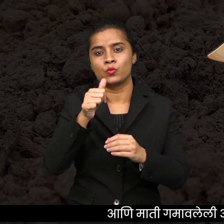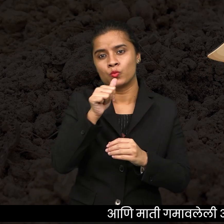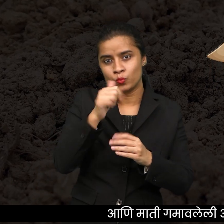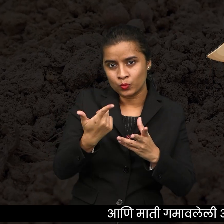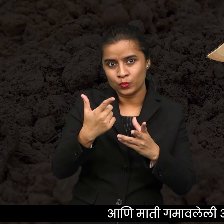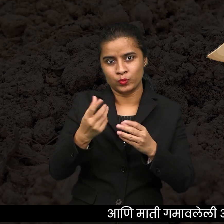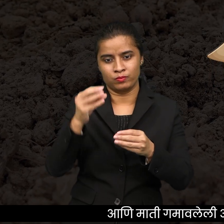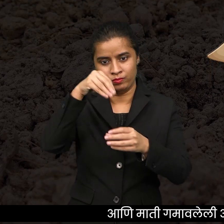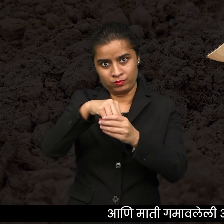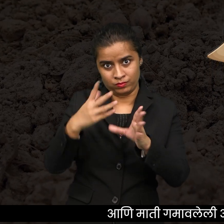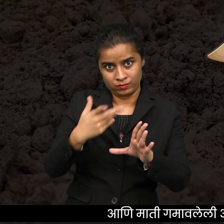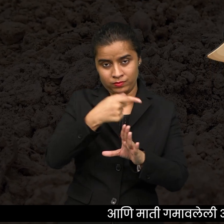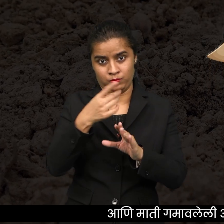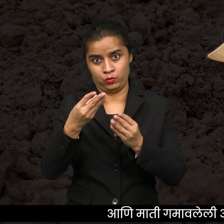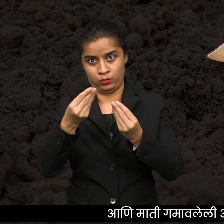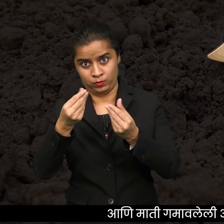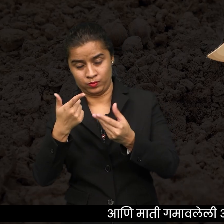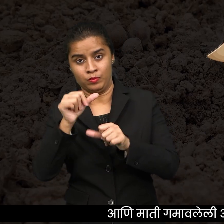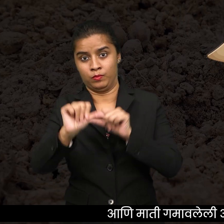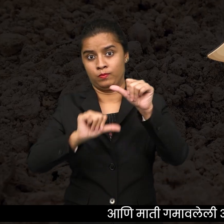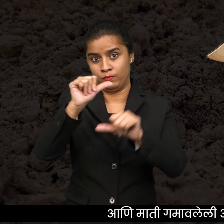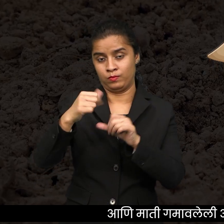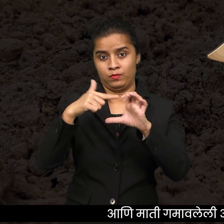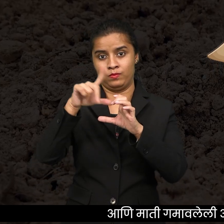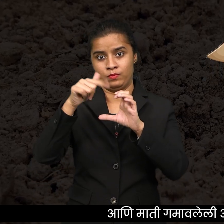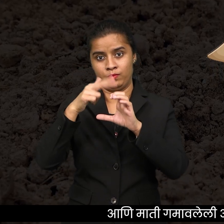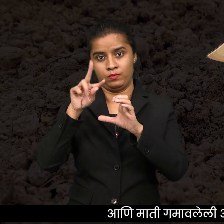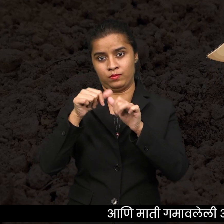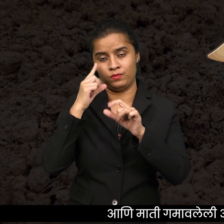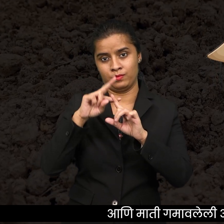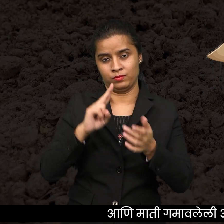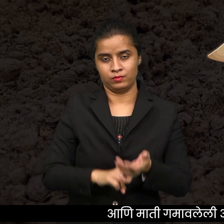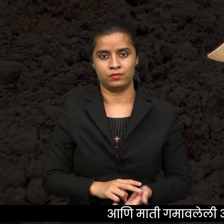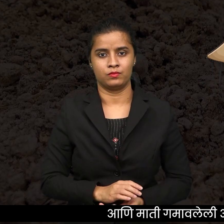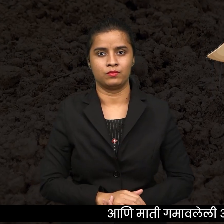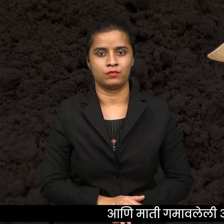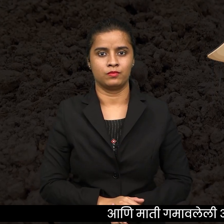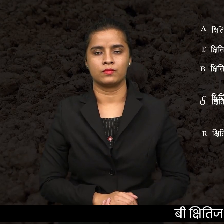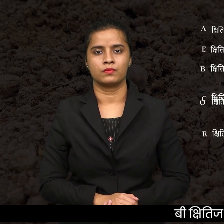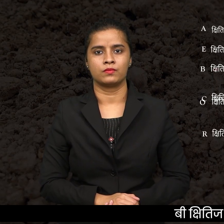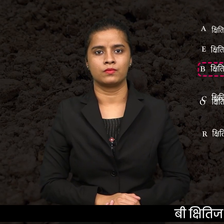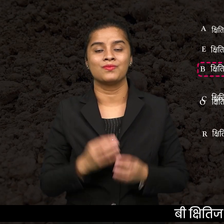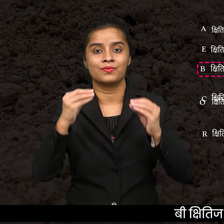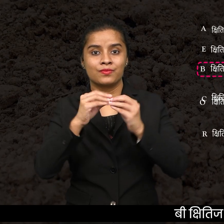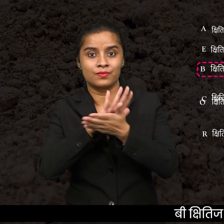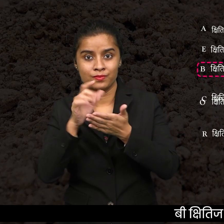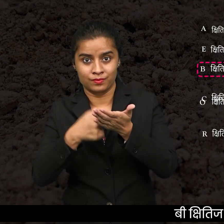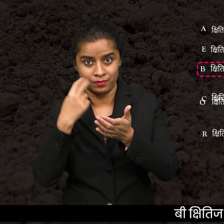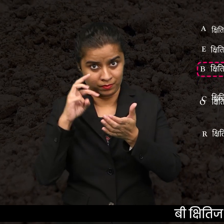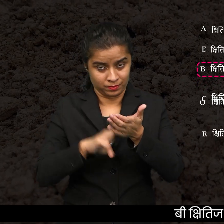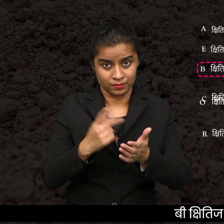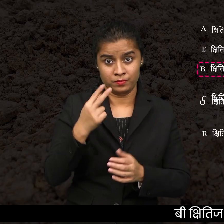आणि माती निघून गेलेली असते. हा प्रक्रिया विघटनाच्या प्रक्रियेद्वारे घडते. बी क्षितिज